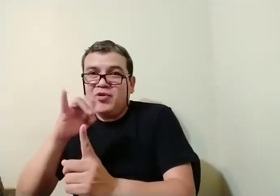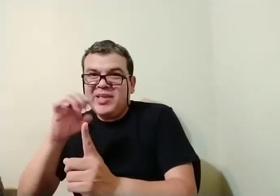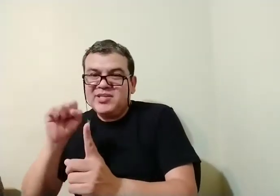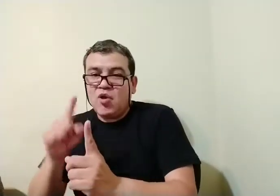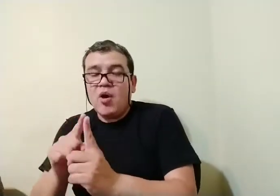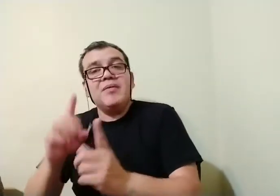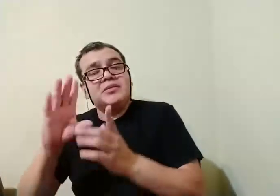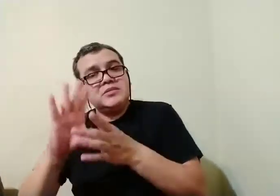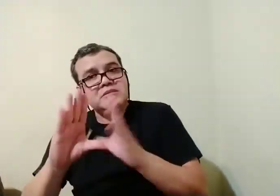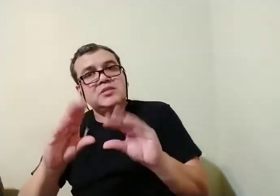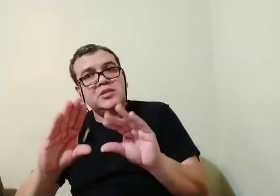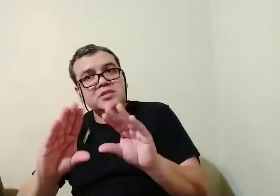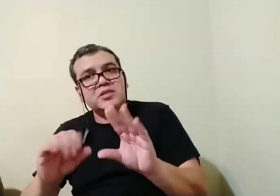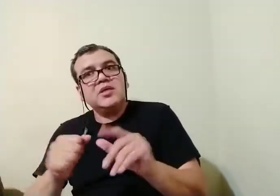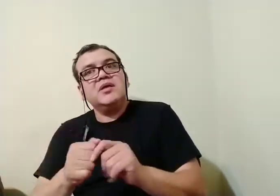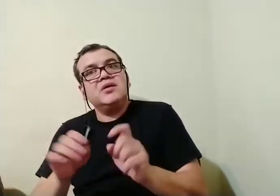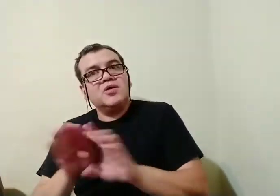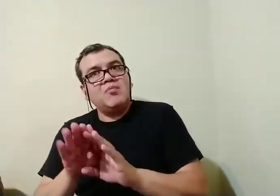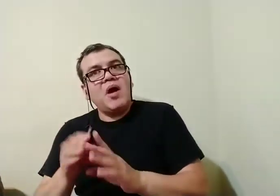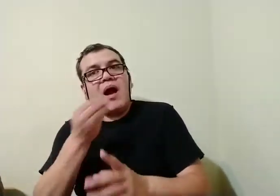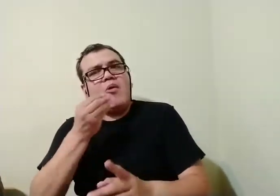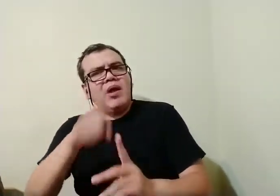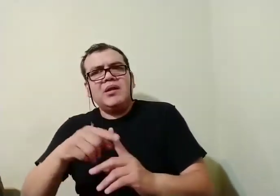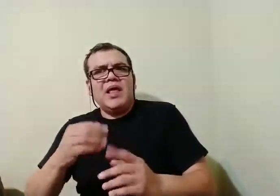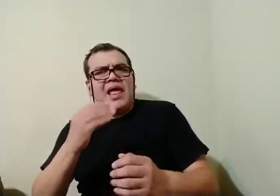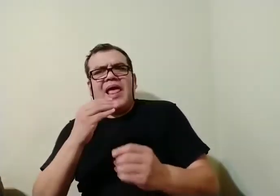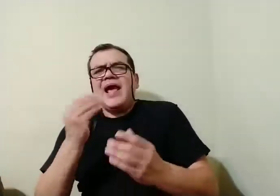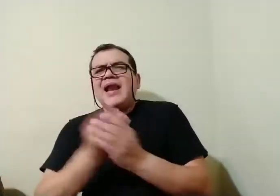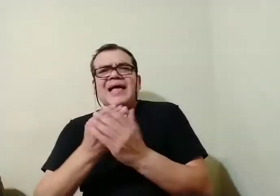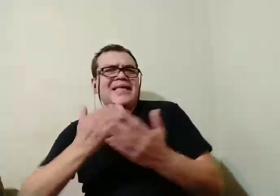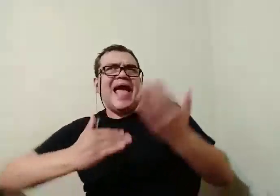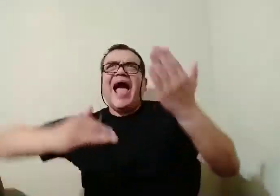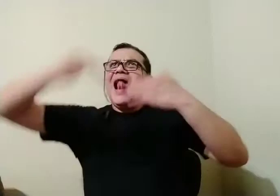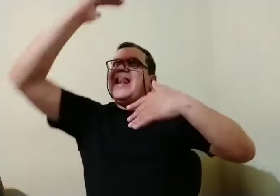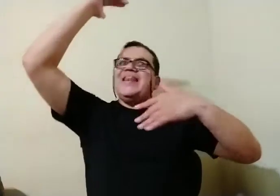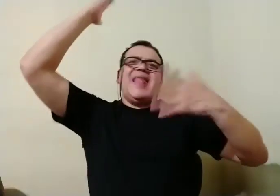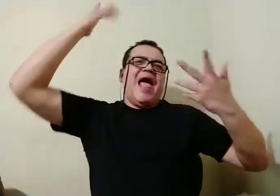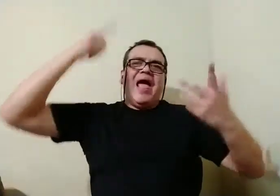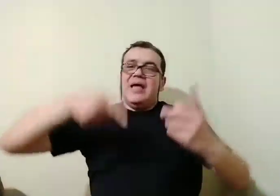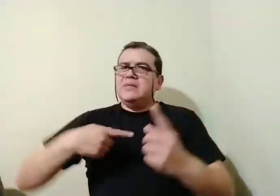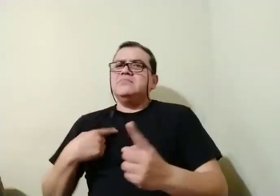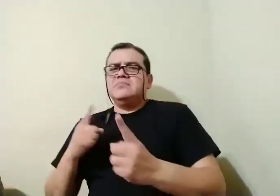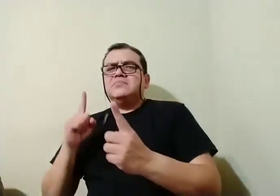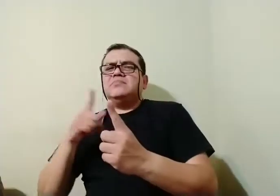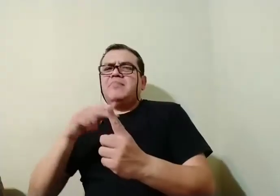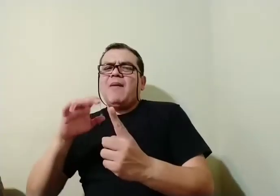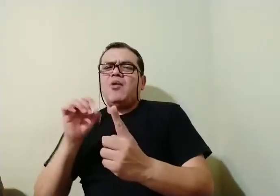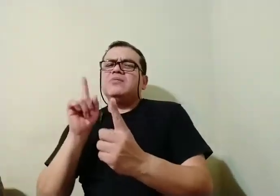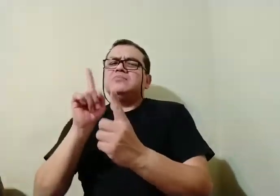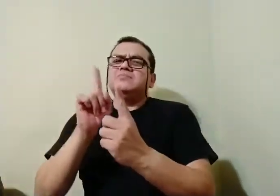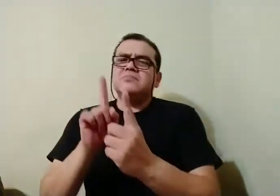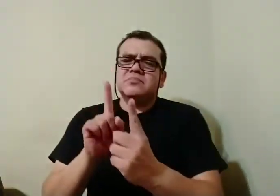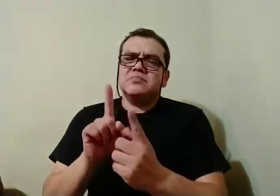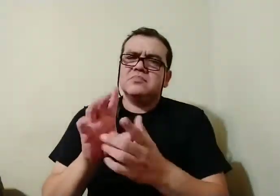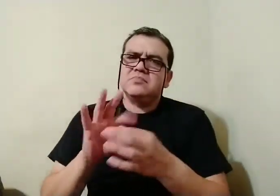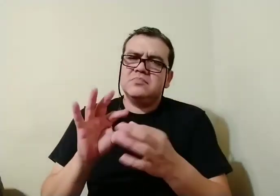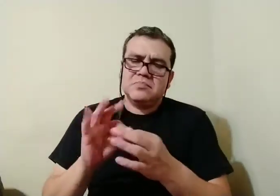Crispo era el principal de la sinagoga judía, según Hechos 18:8. Era un líder